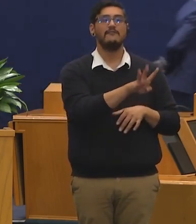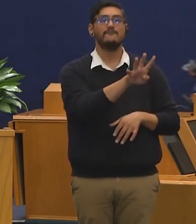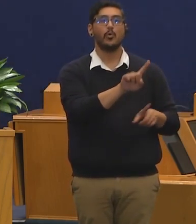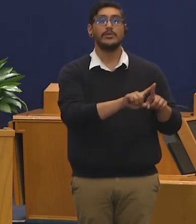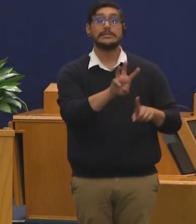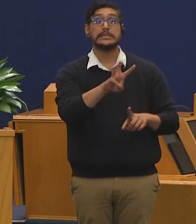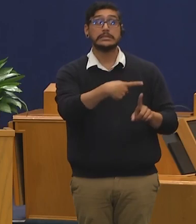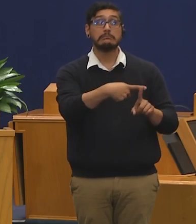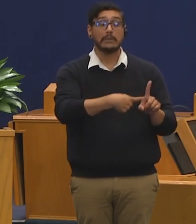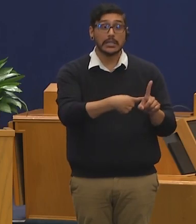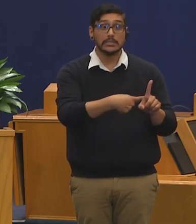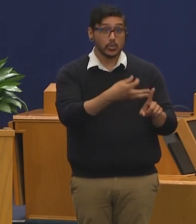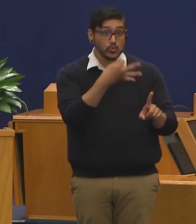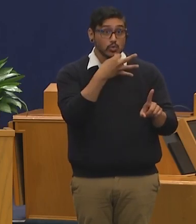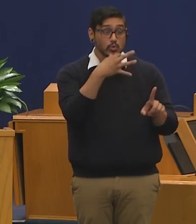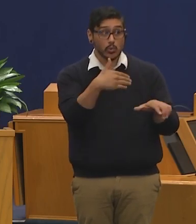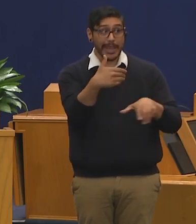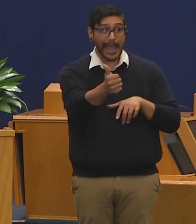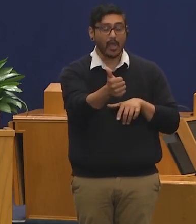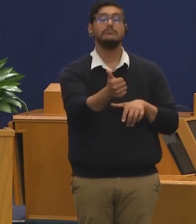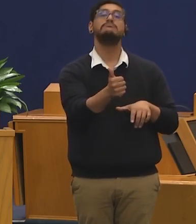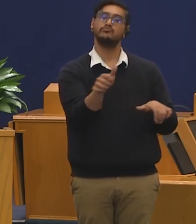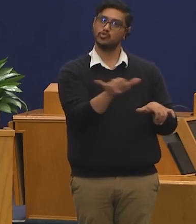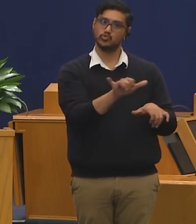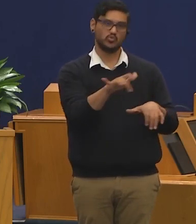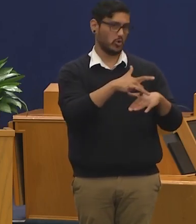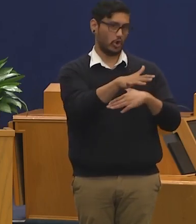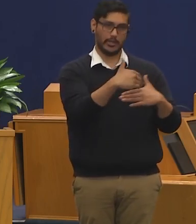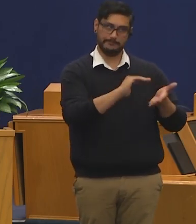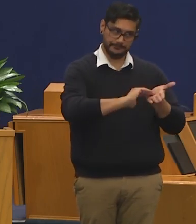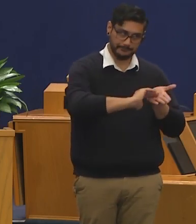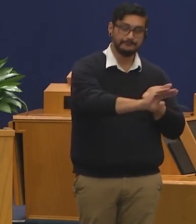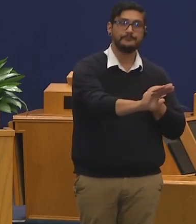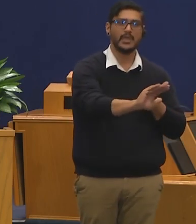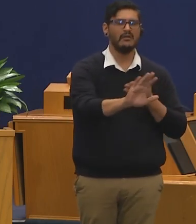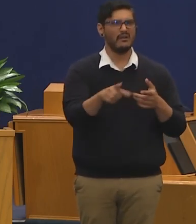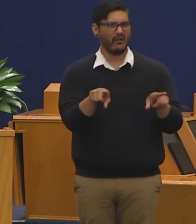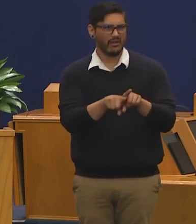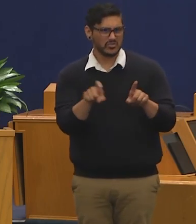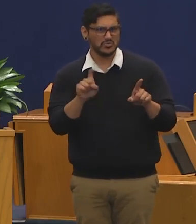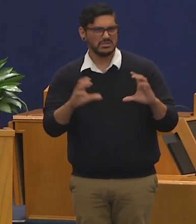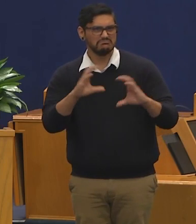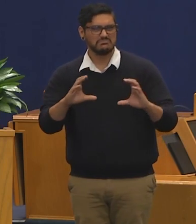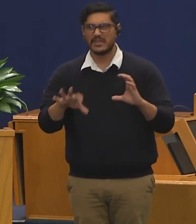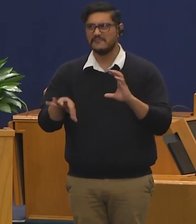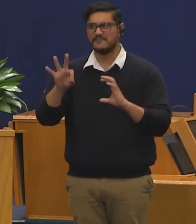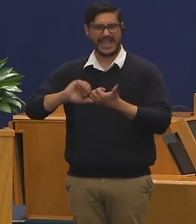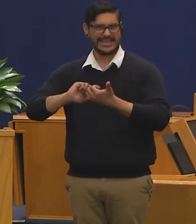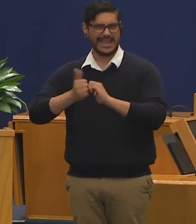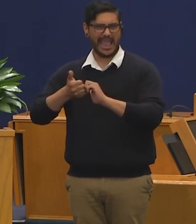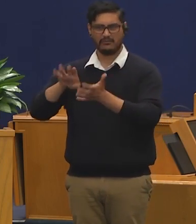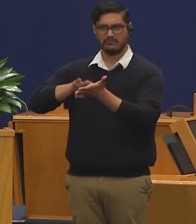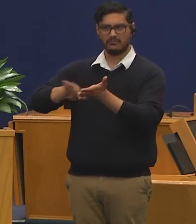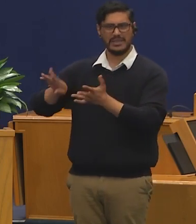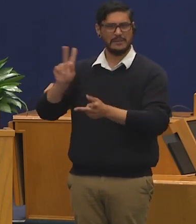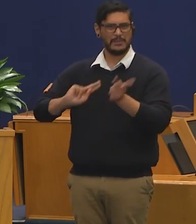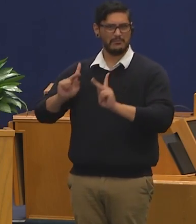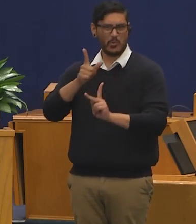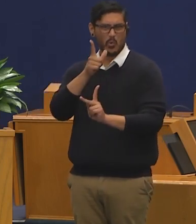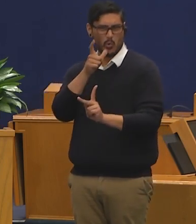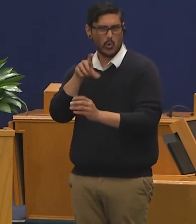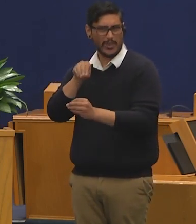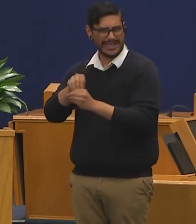salida. También tenemos que encontrar oportunidades para liberar a los jóvenes en los campamentos